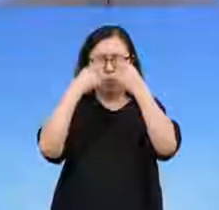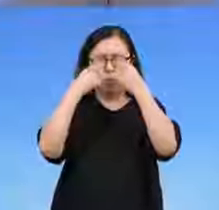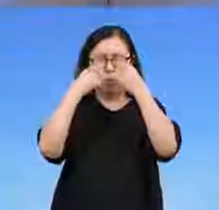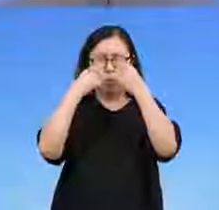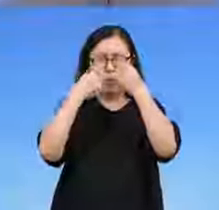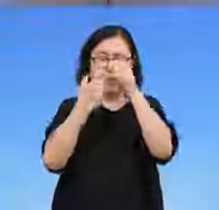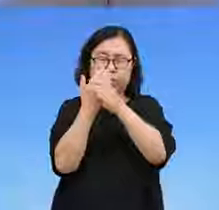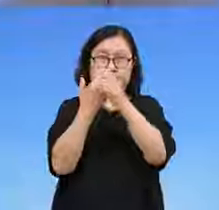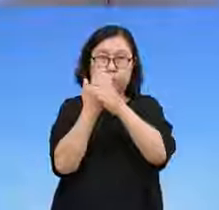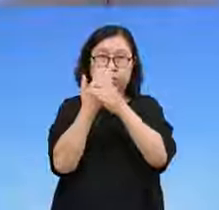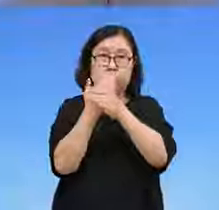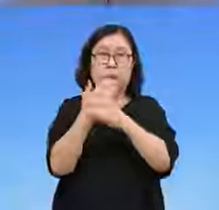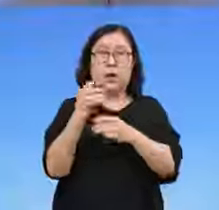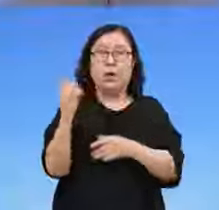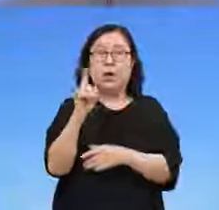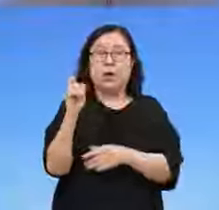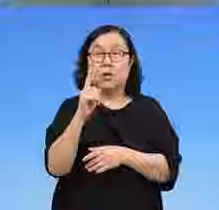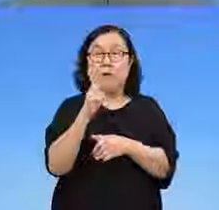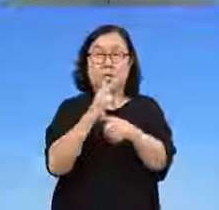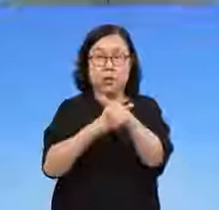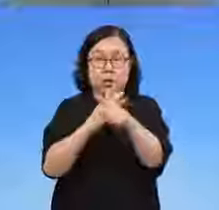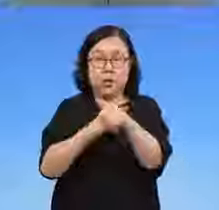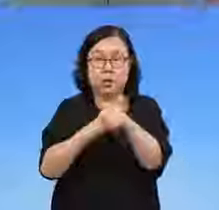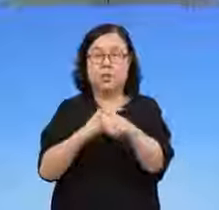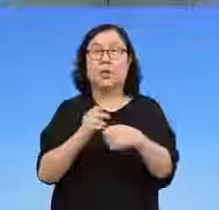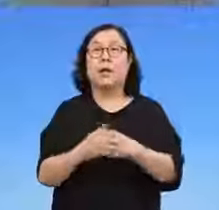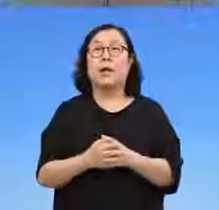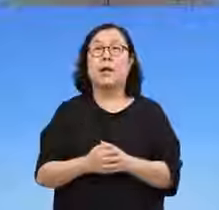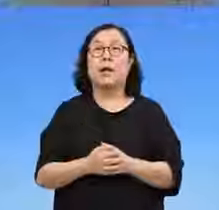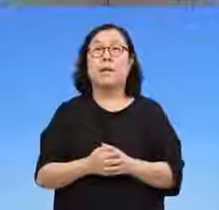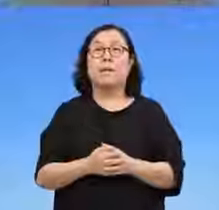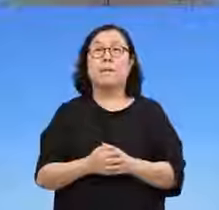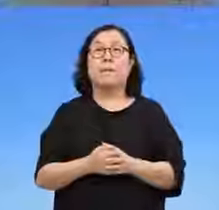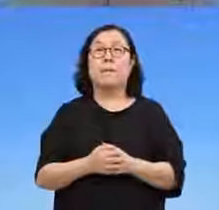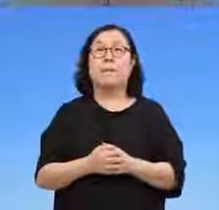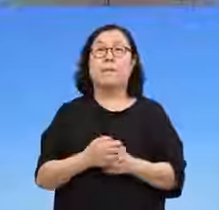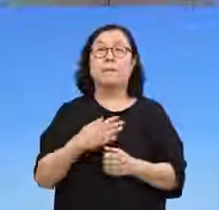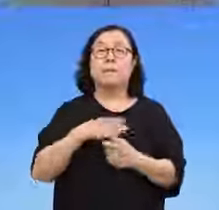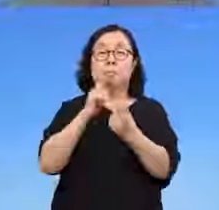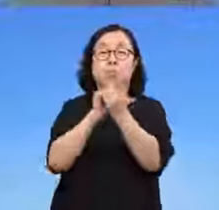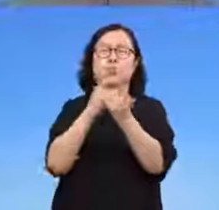그래요. 너무너무 고마운 어떤 교수님이 나 한 번도 만나본 적이 없는 분이에요.